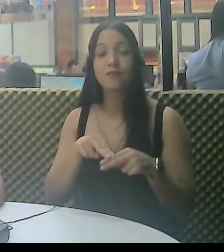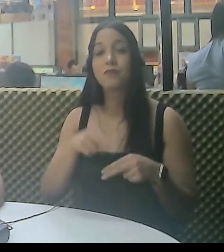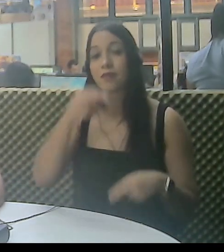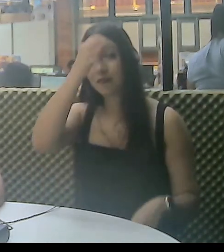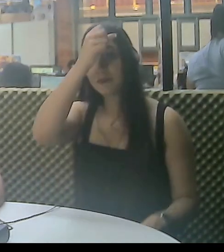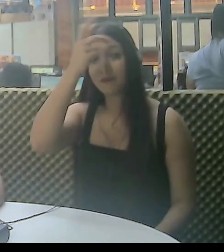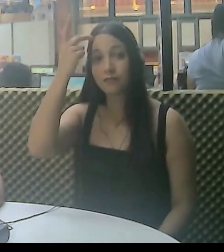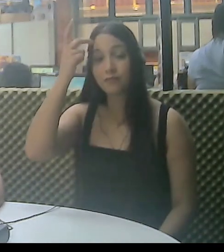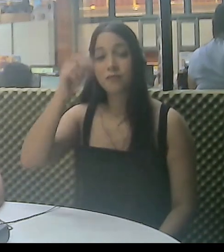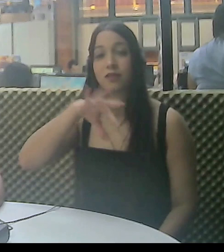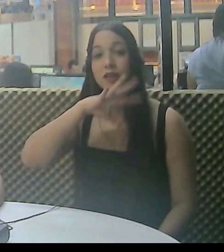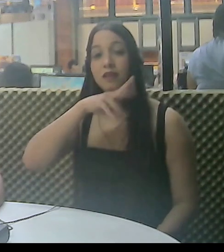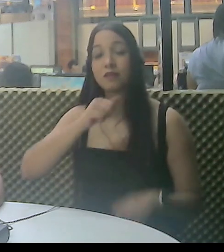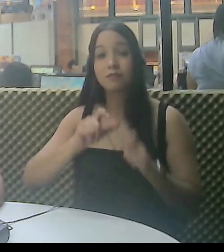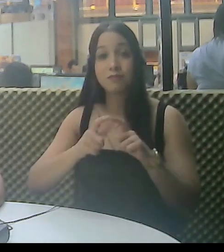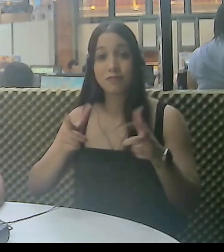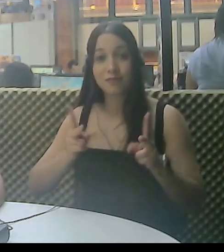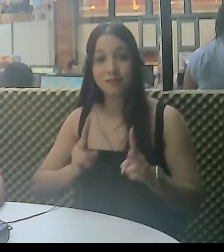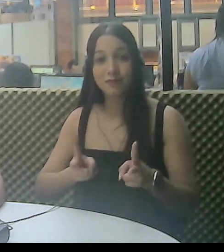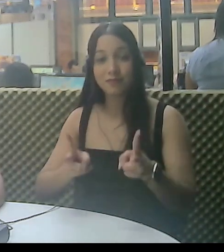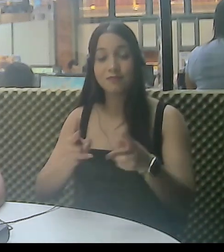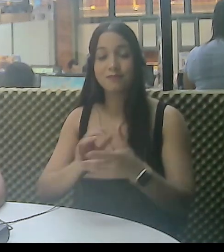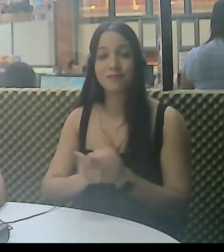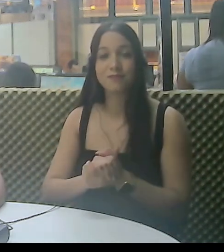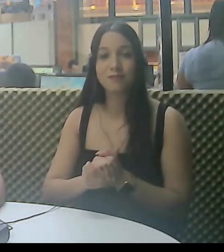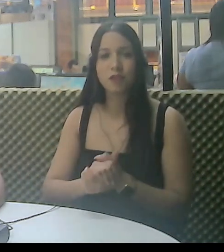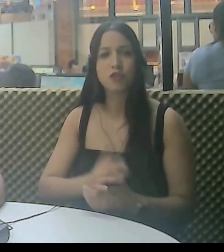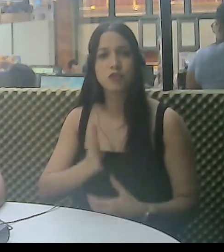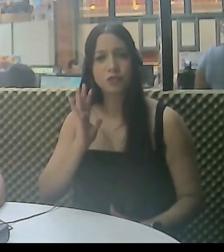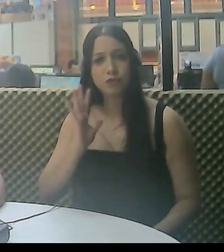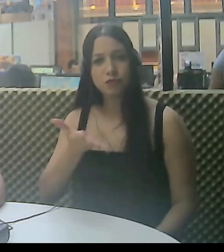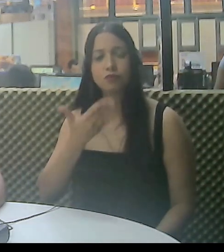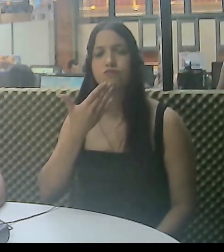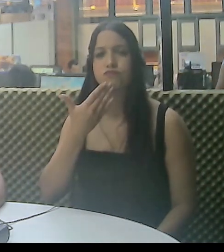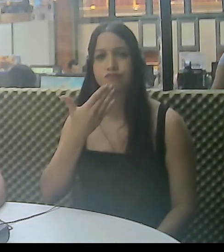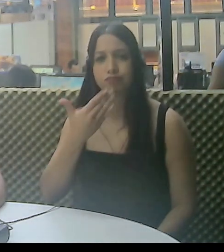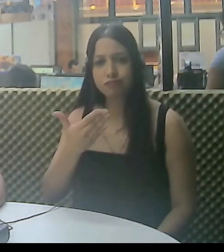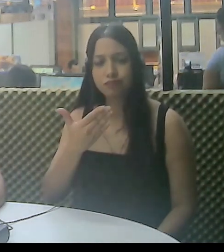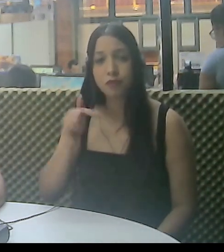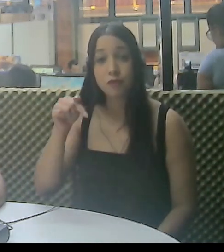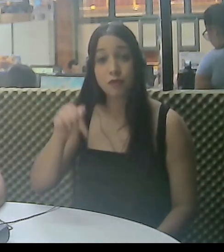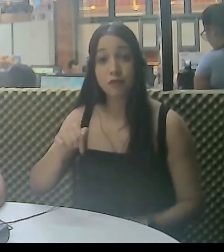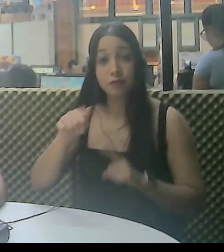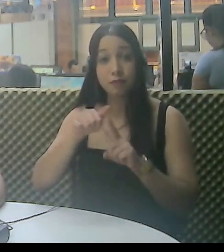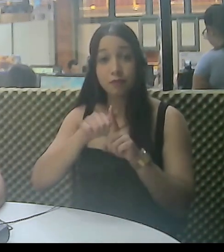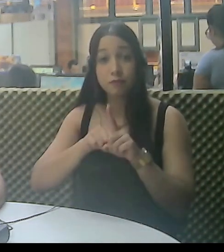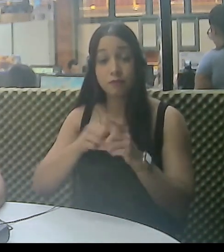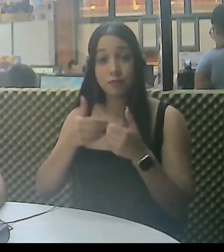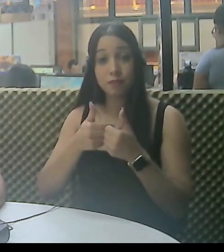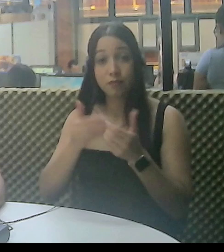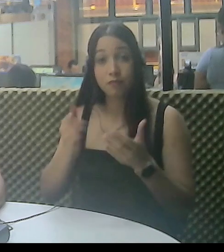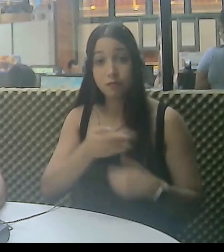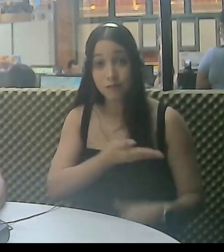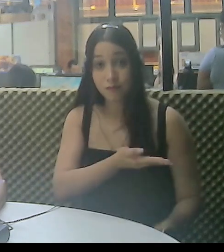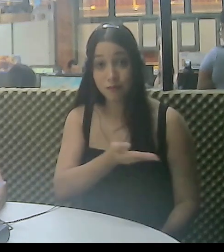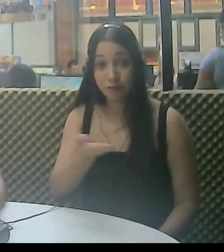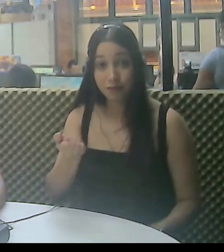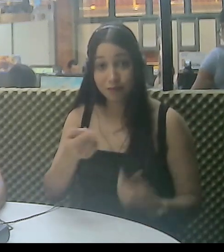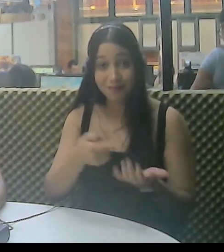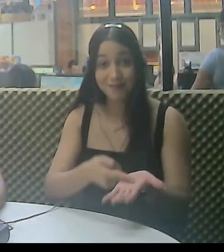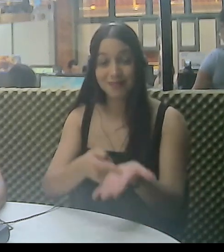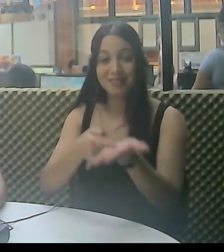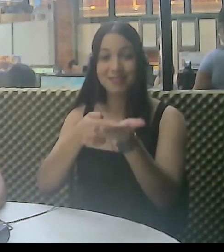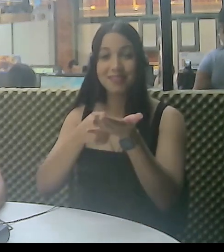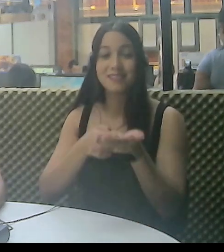que as ampliações não param por aí. Eu já determinei, devo abrir este mês, os senhores serão